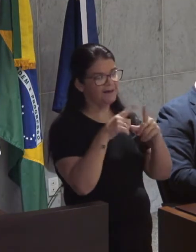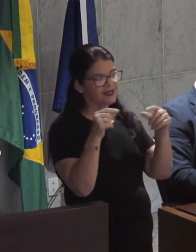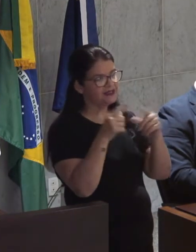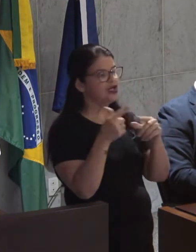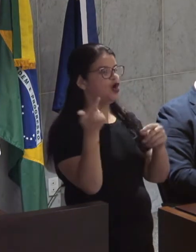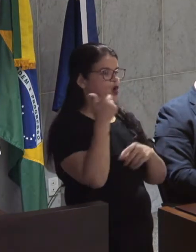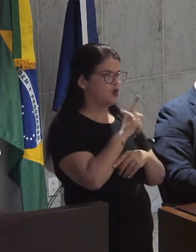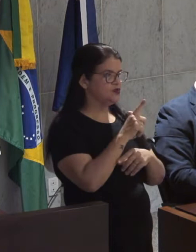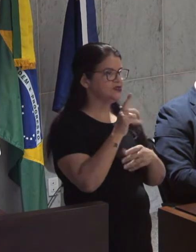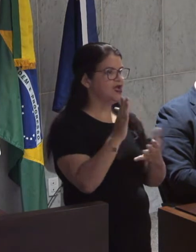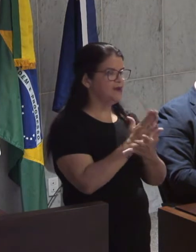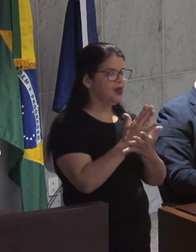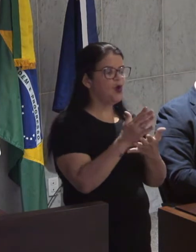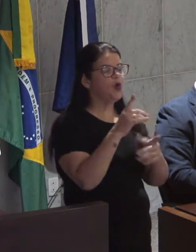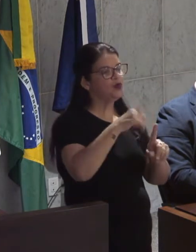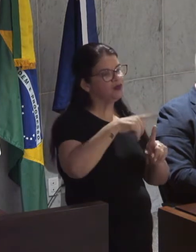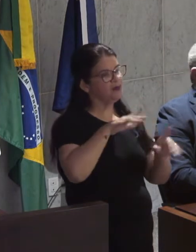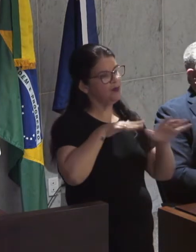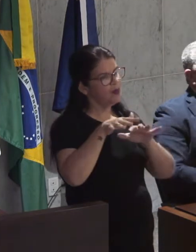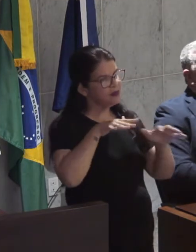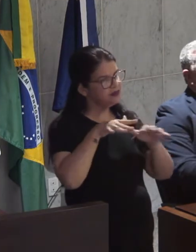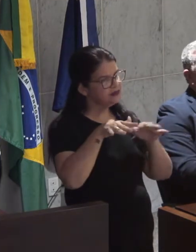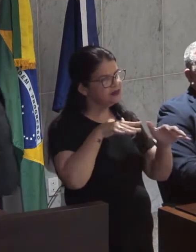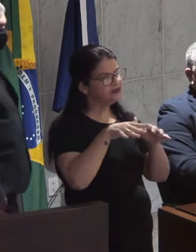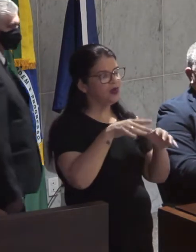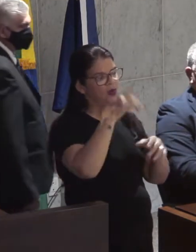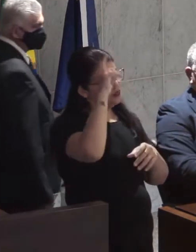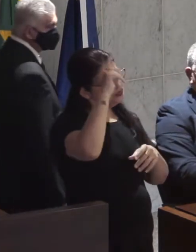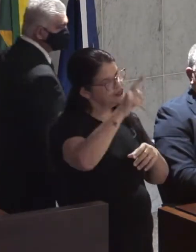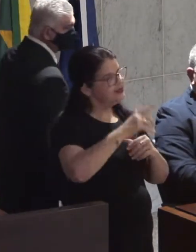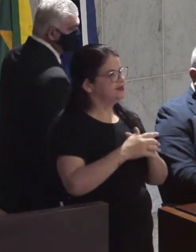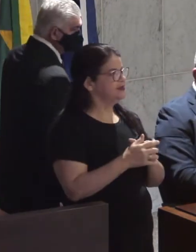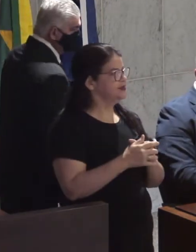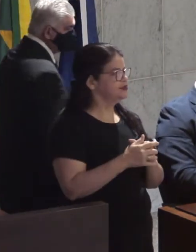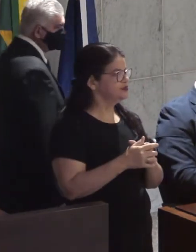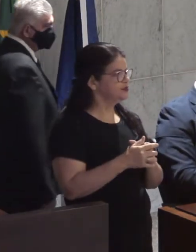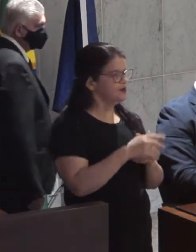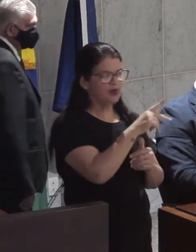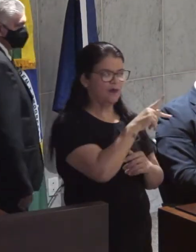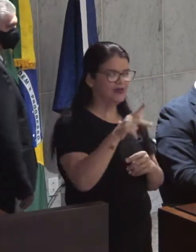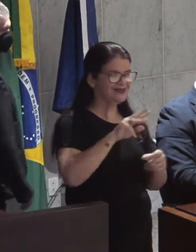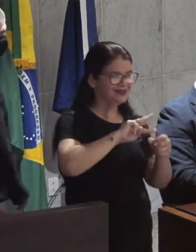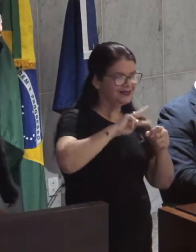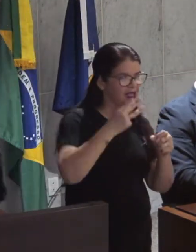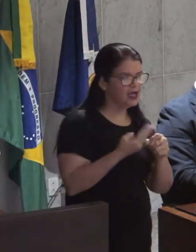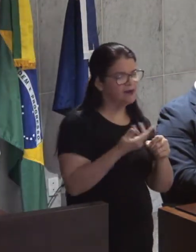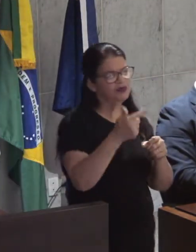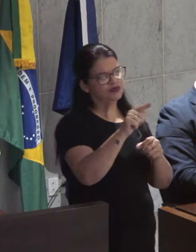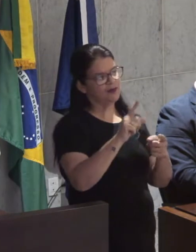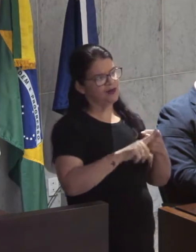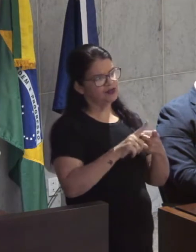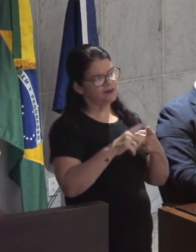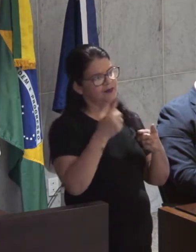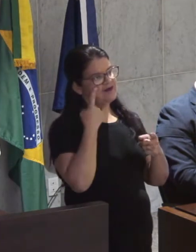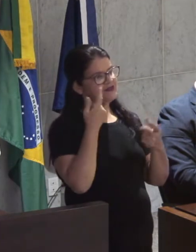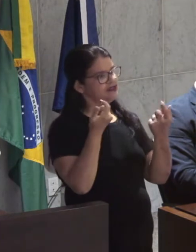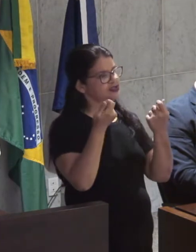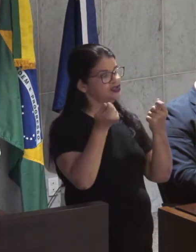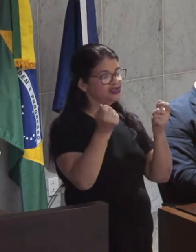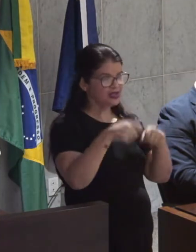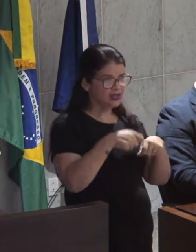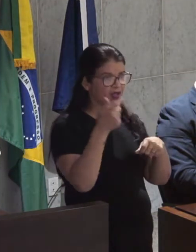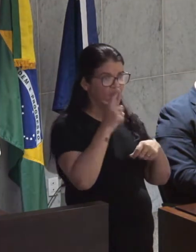algum tipo de mobilização com os líderes, né? O presidente da Câmara e os demais, para ver se a gente consegue